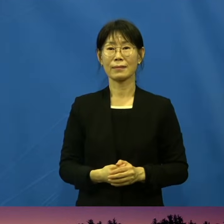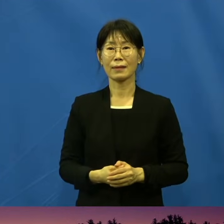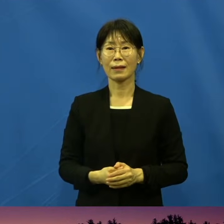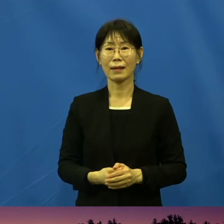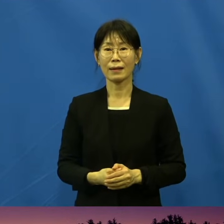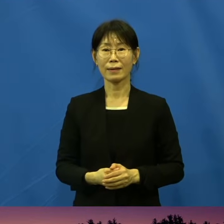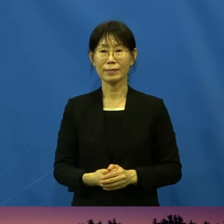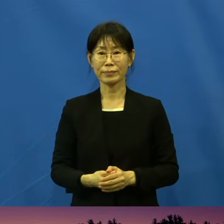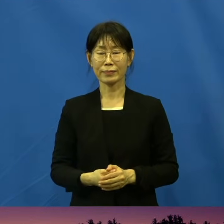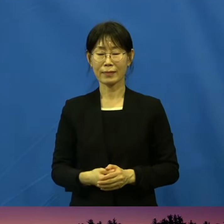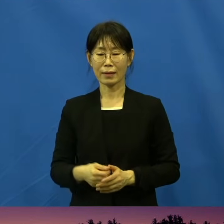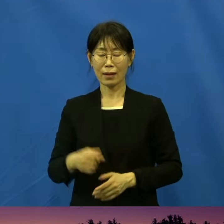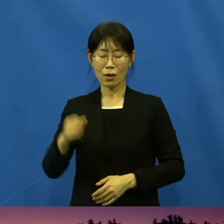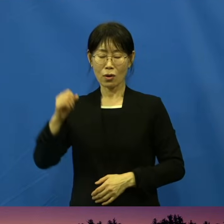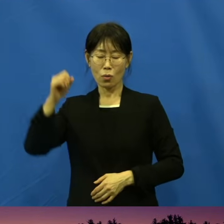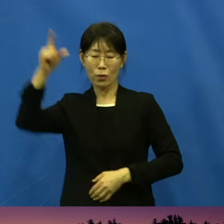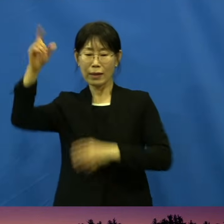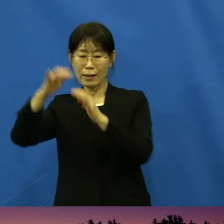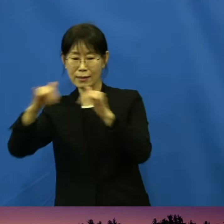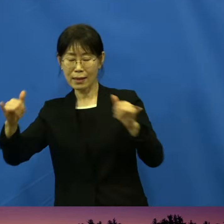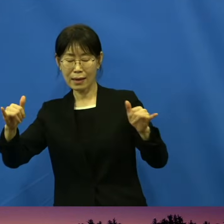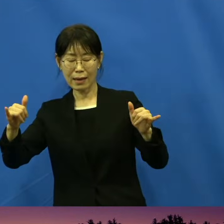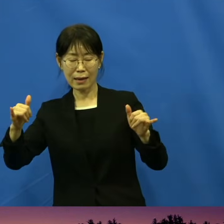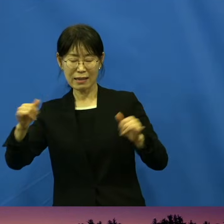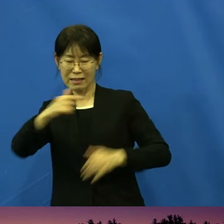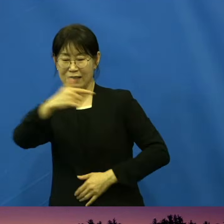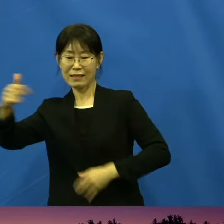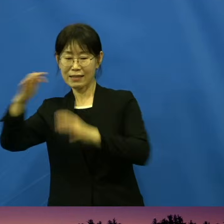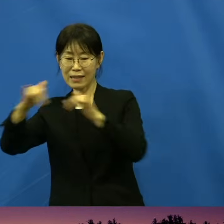큰 자가 작은 자를 섬기는 방식이에요.